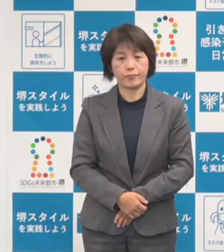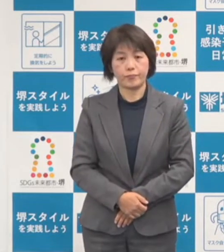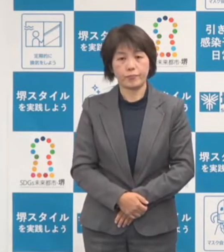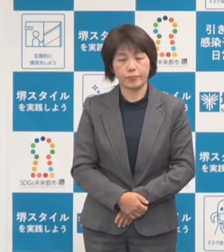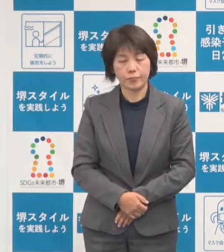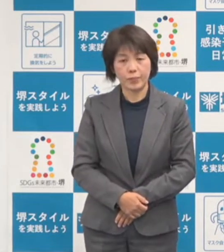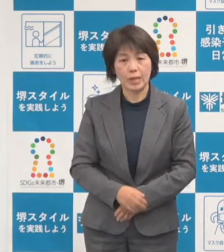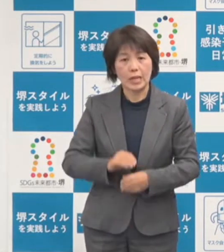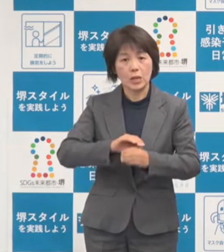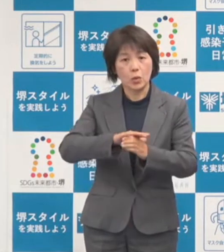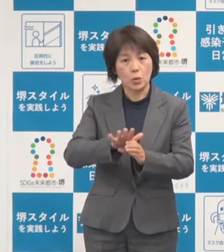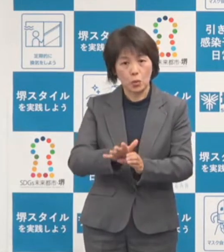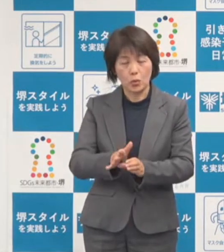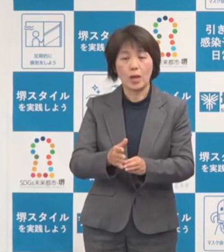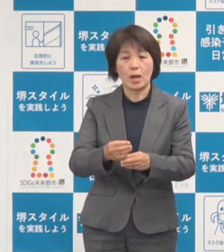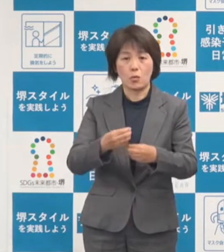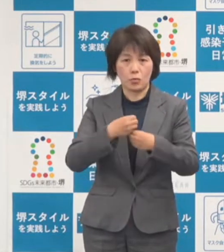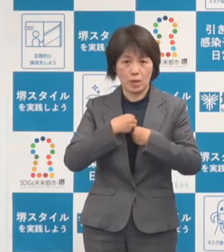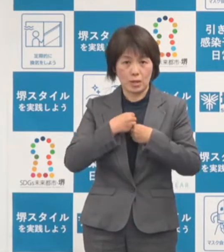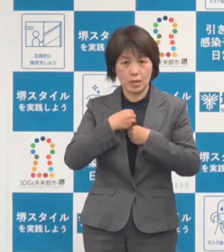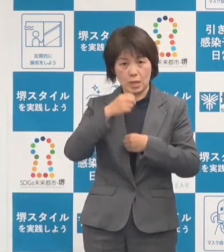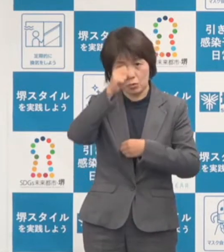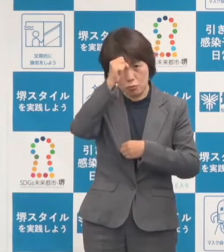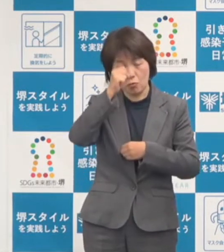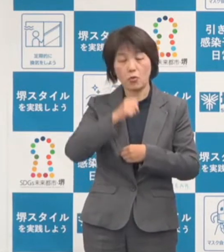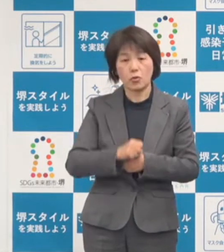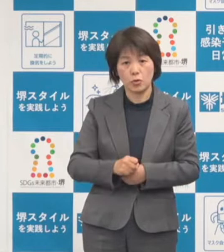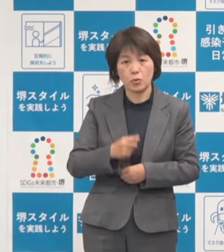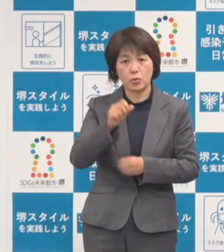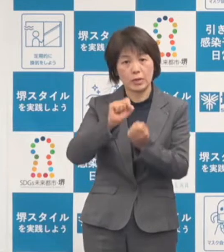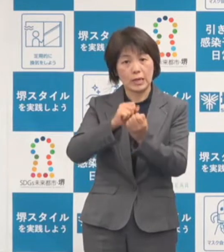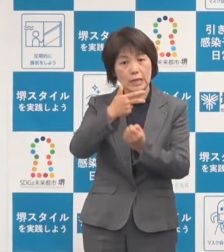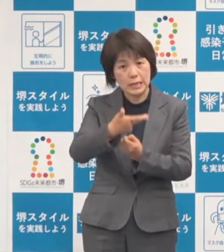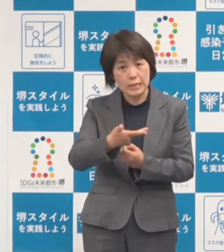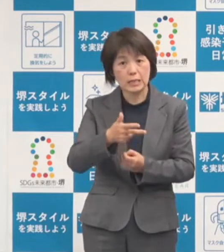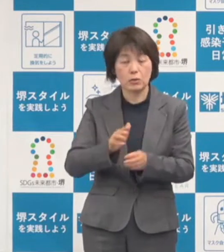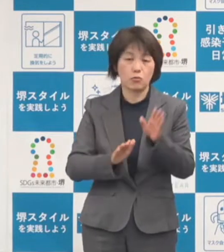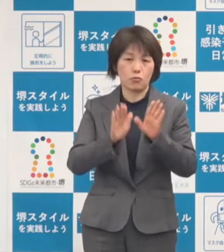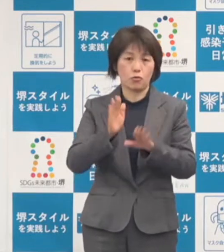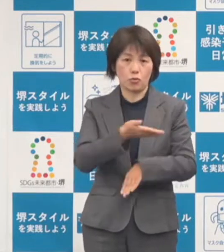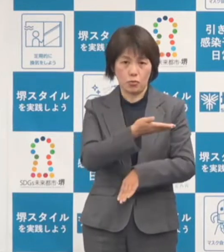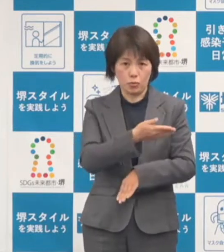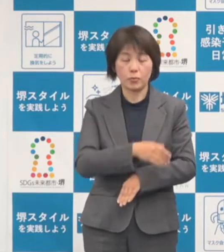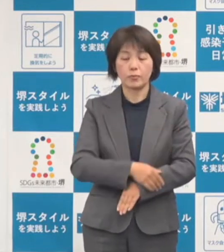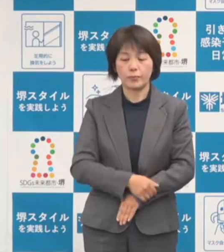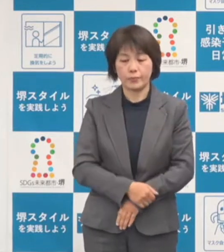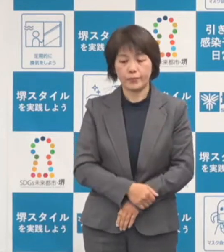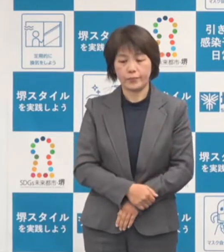まず、新型コロナウイルス感染症の市内の状況です。